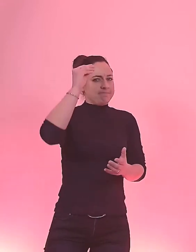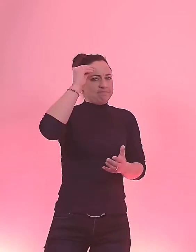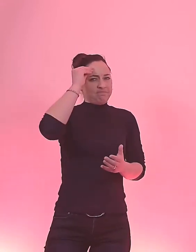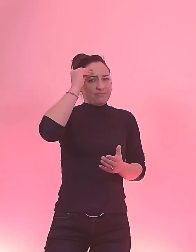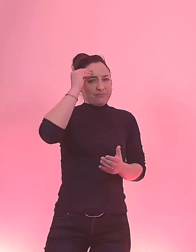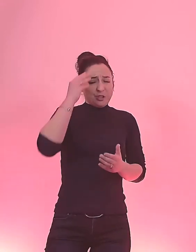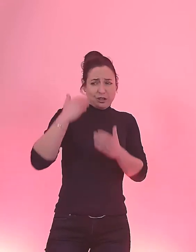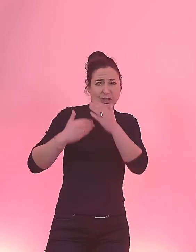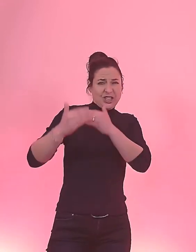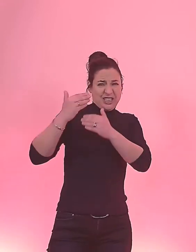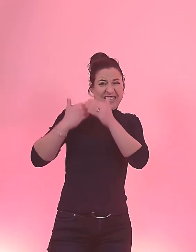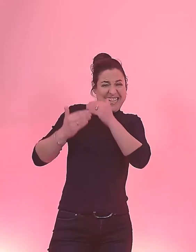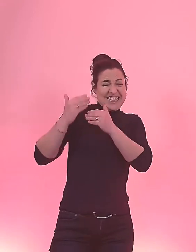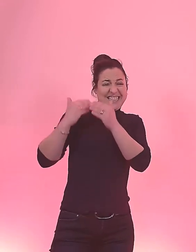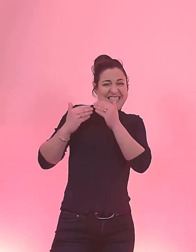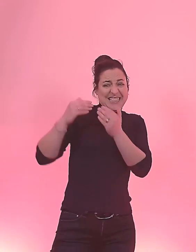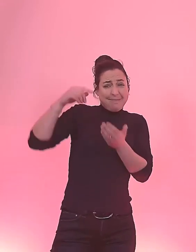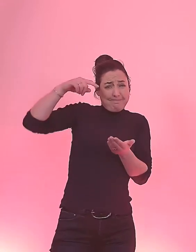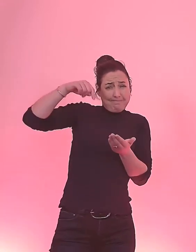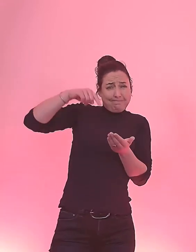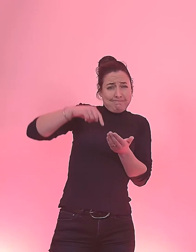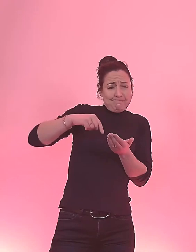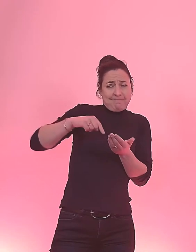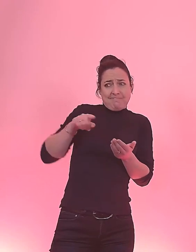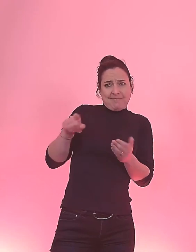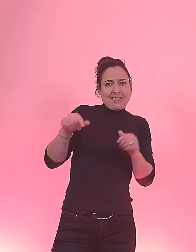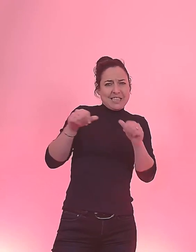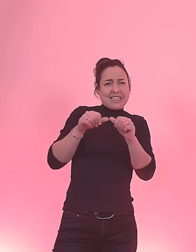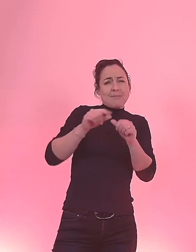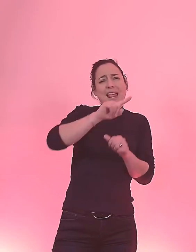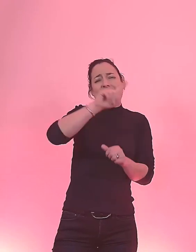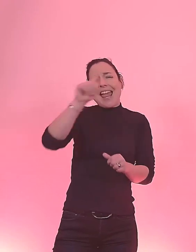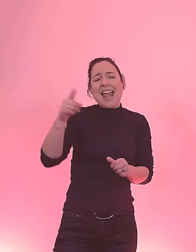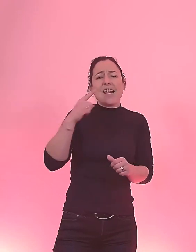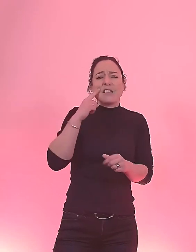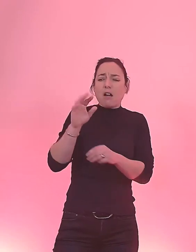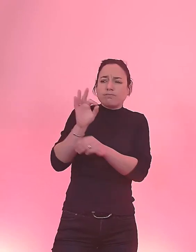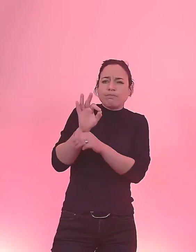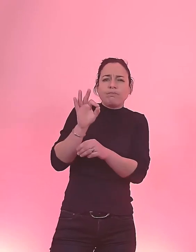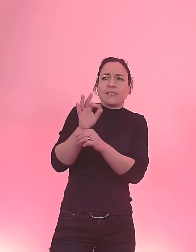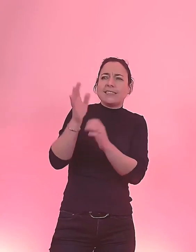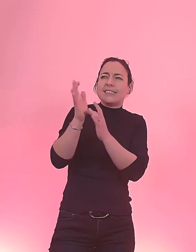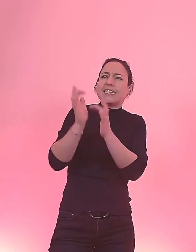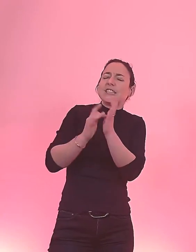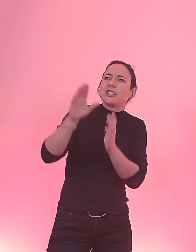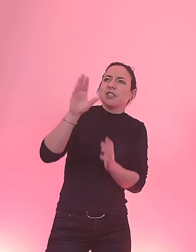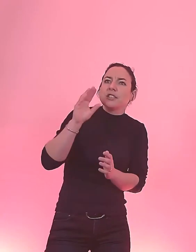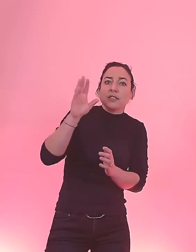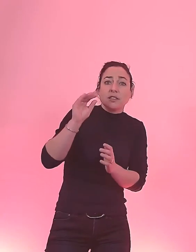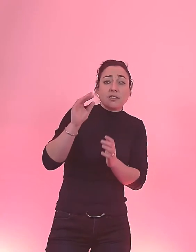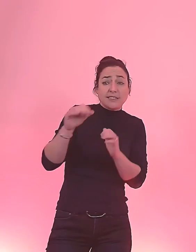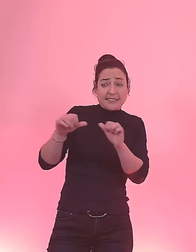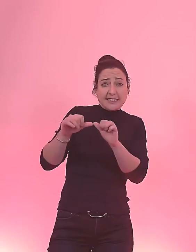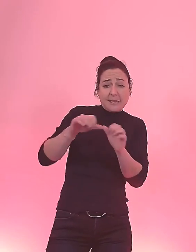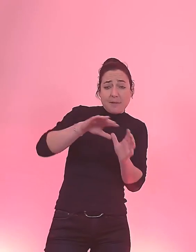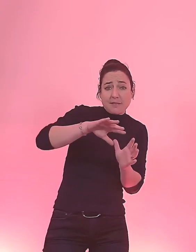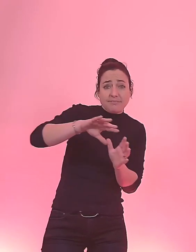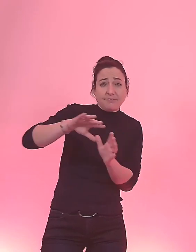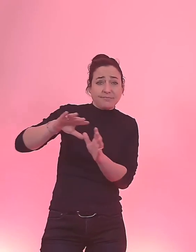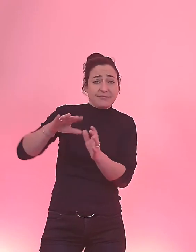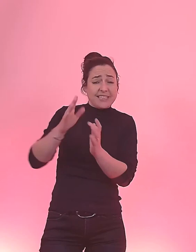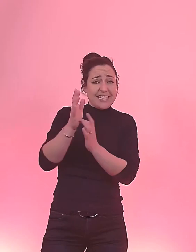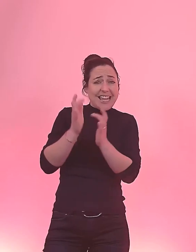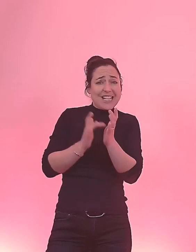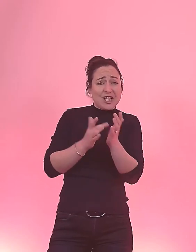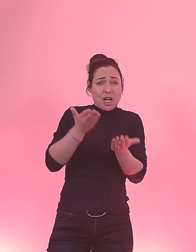die hadden de hele dag onderwijs gekregen van jezus ze waren zelfs apart genomen want als hij in gelijkenis en sprak dan